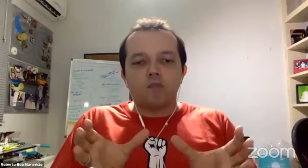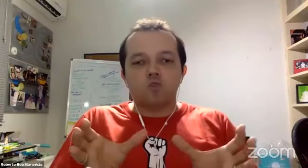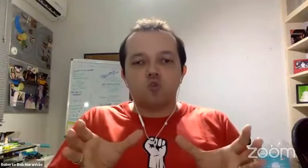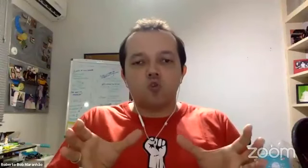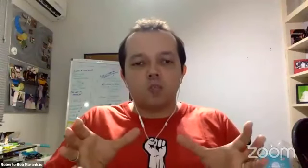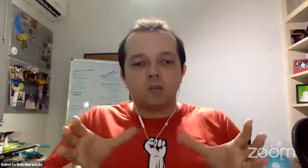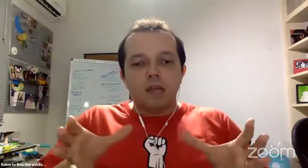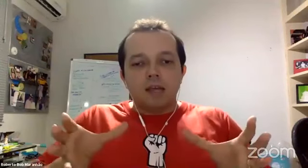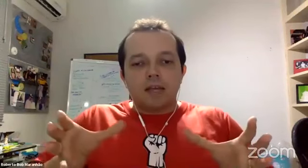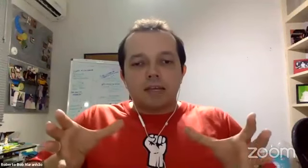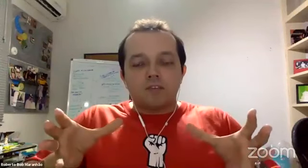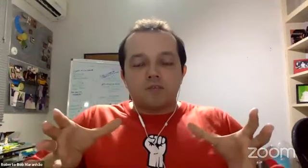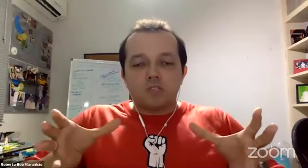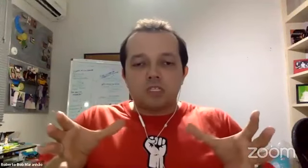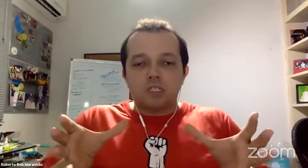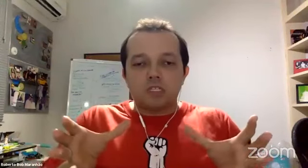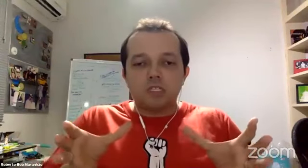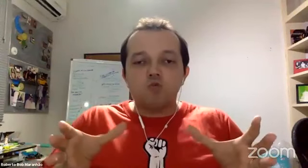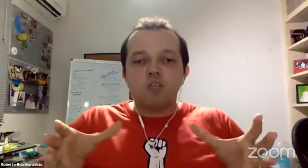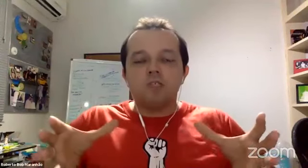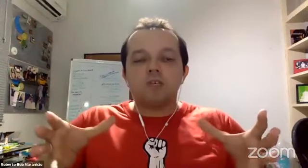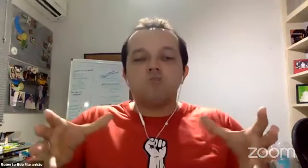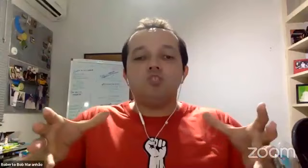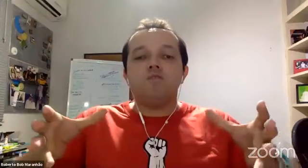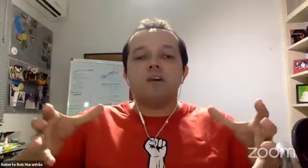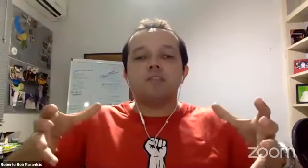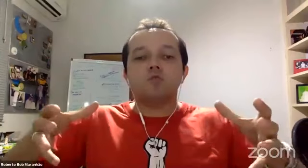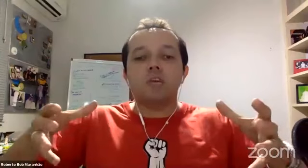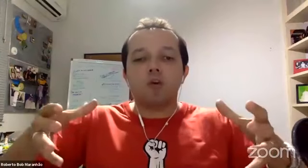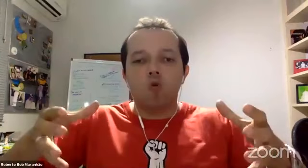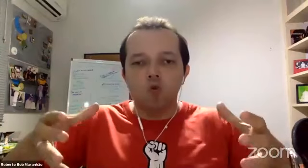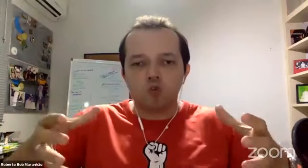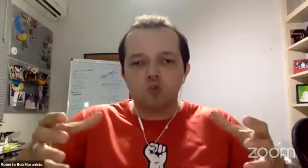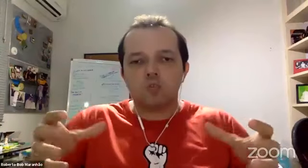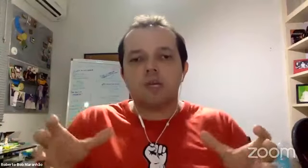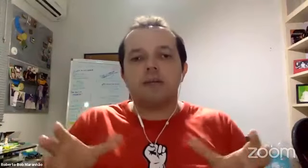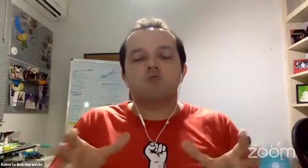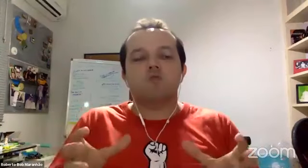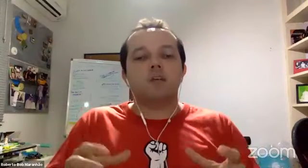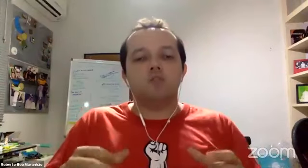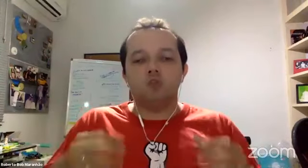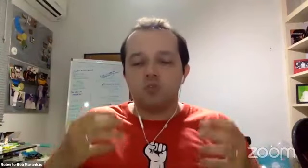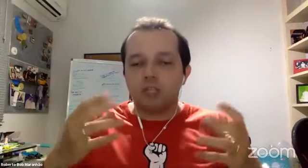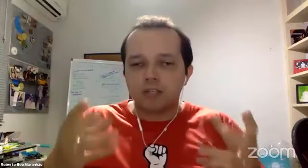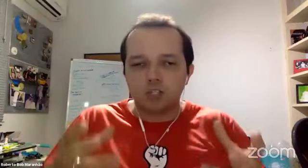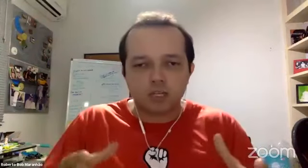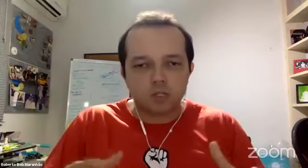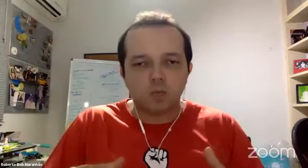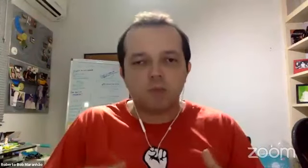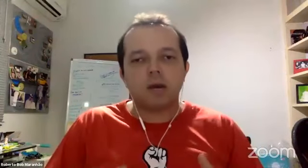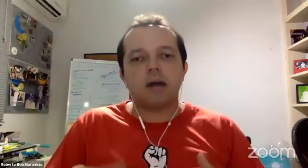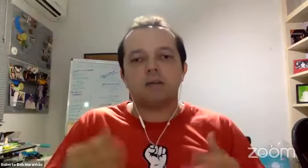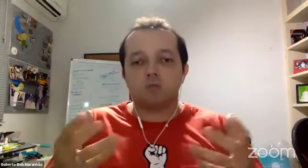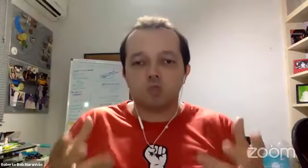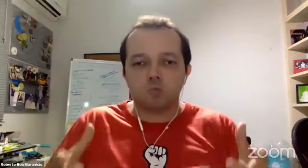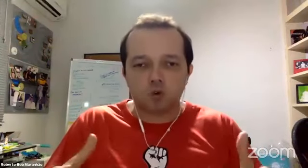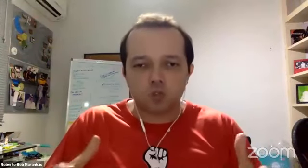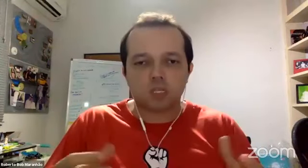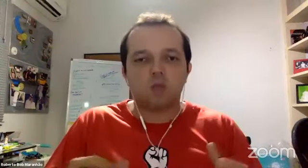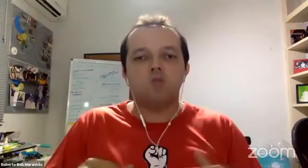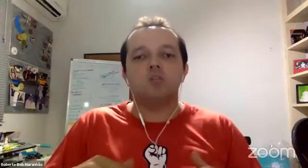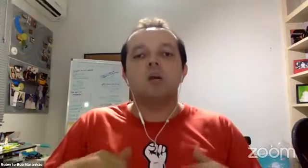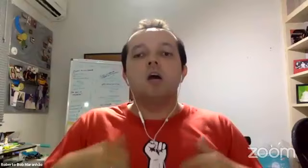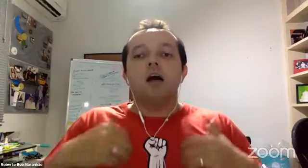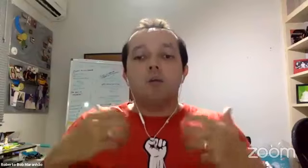ela funciona se utilizando de diversos recursos, e aí eu estou falando de unidades de atenção primária, que são os